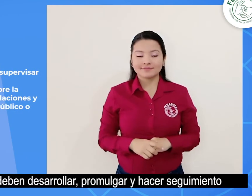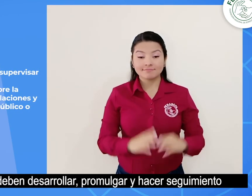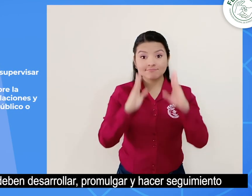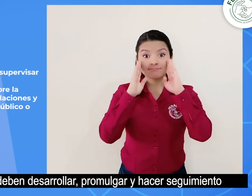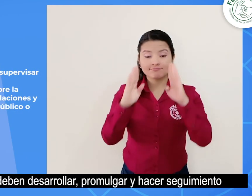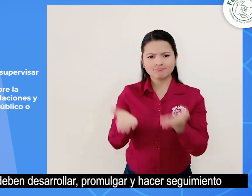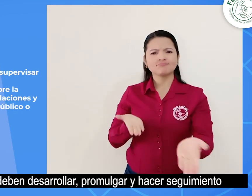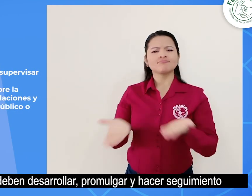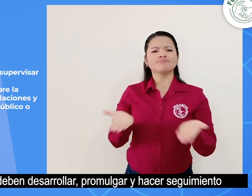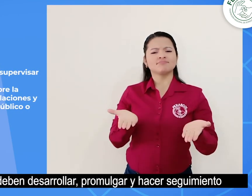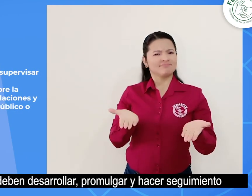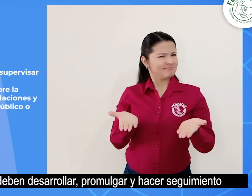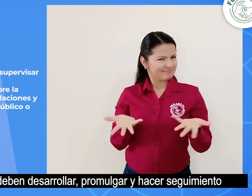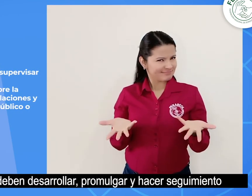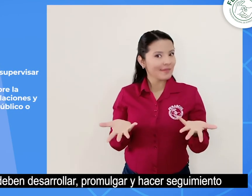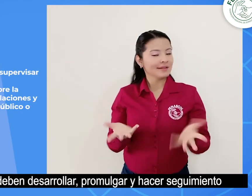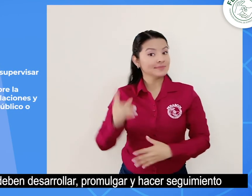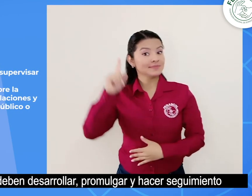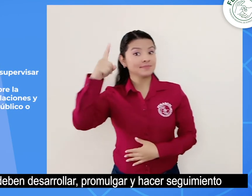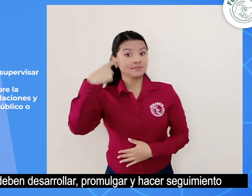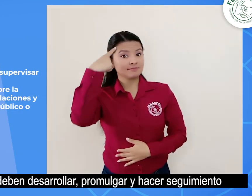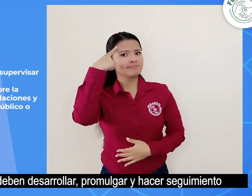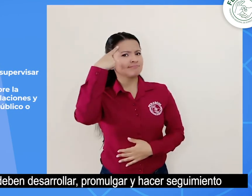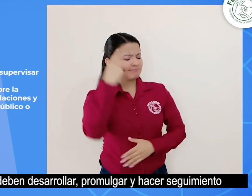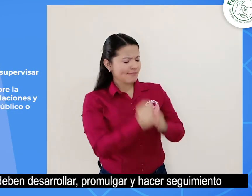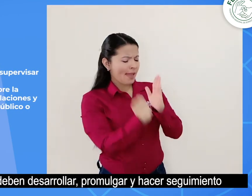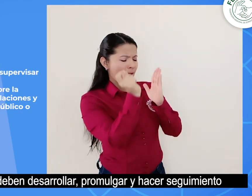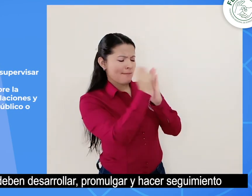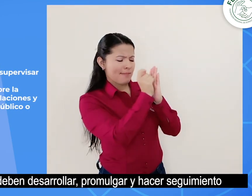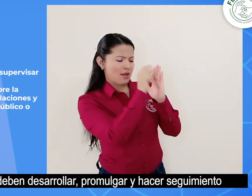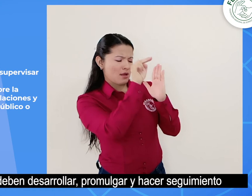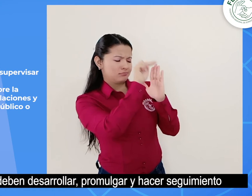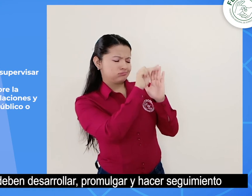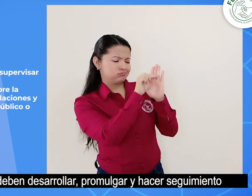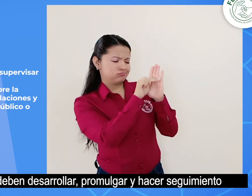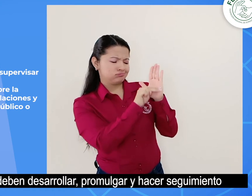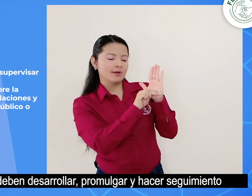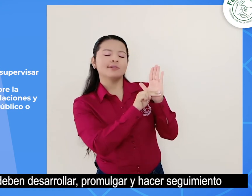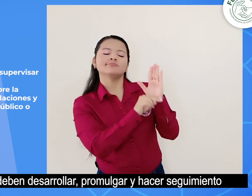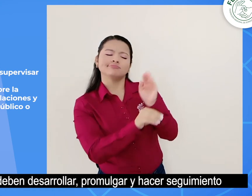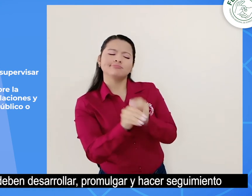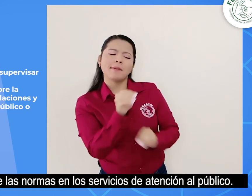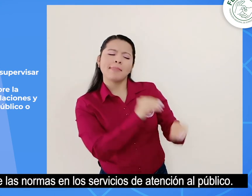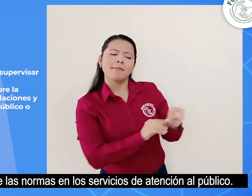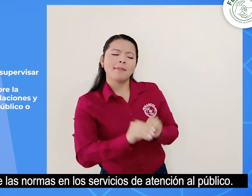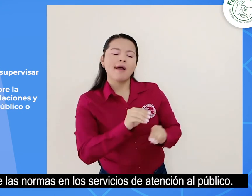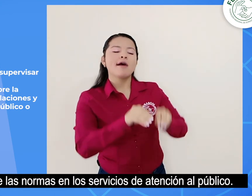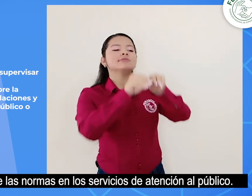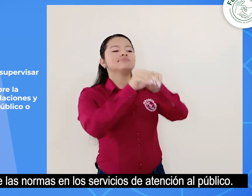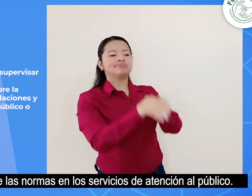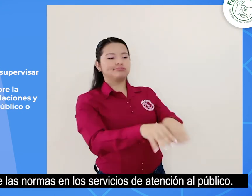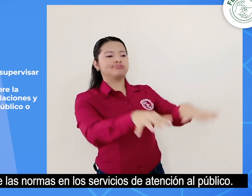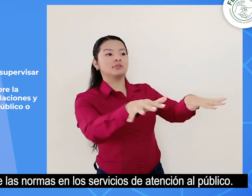Los gobiernos deben desarrollar, promulgar y hacer seguimiento de las